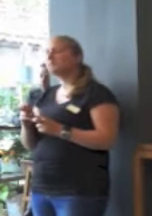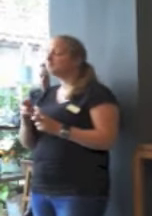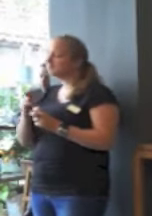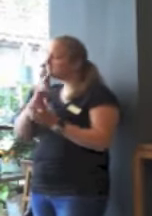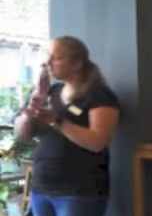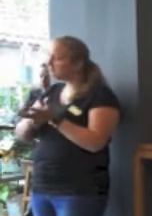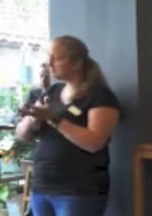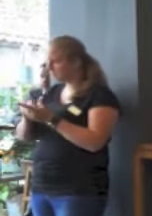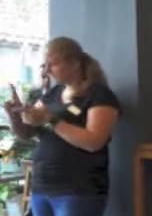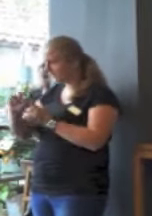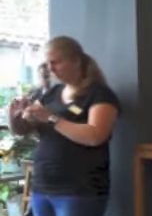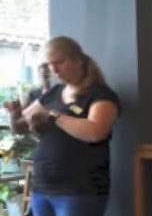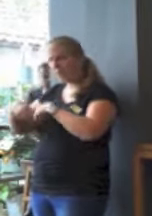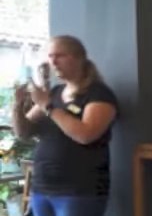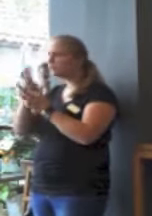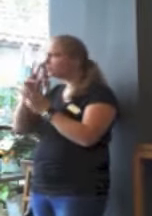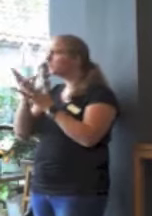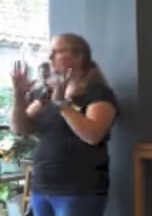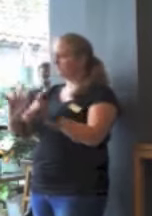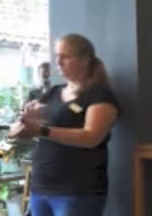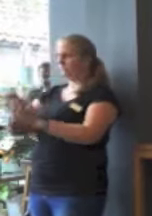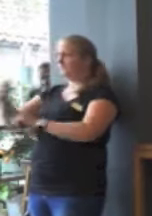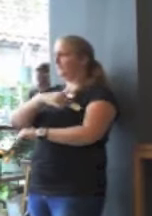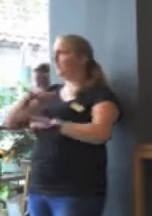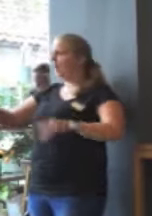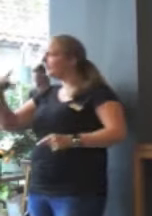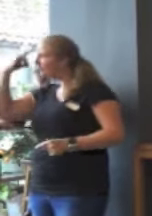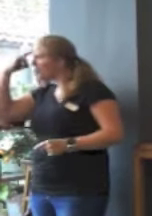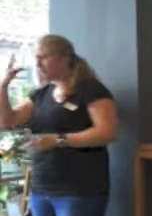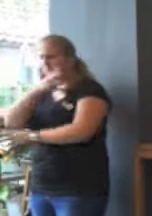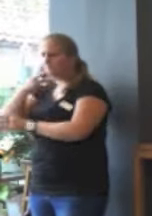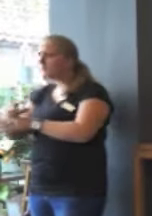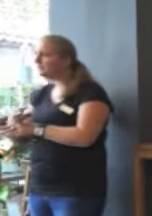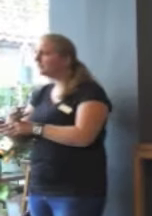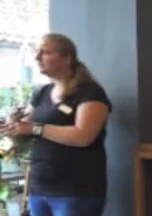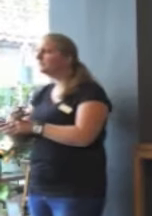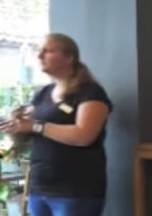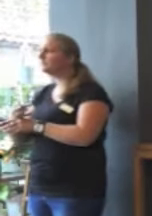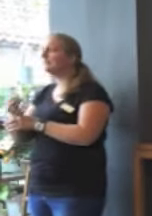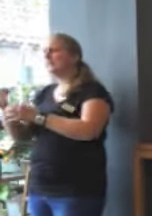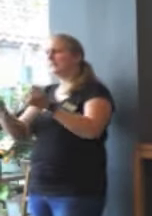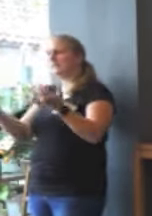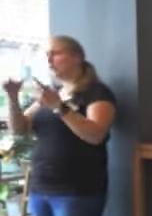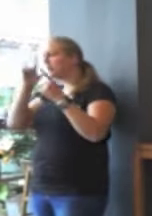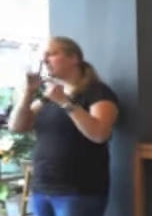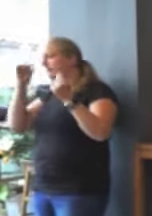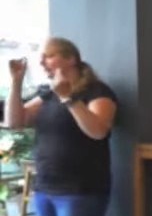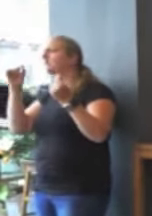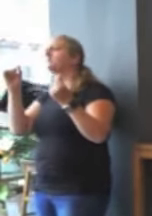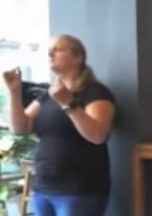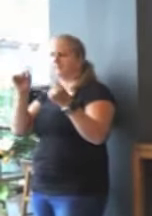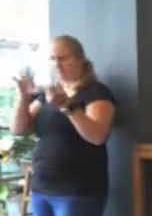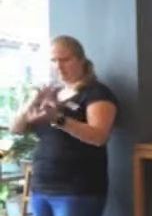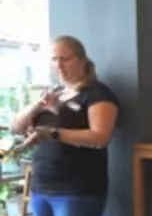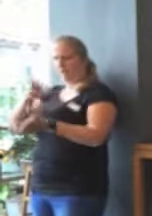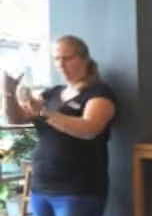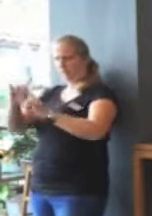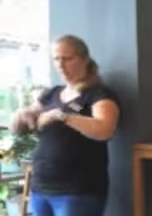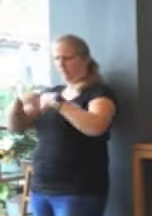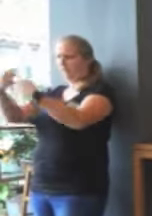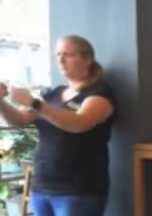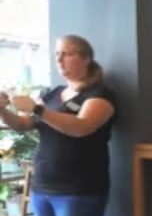utvecklingen kanske inte är så katastrofal ändå som vi tror eller trodde för ett antal år sedan. Det visar sig att den katastrofala utvecklingen